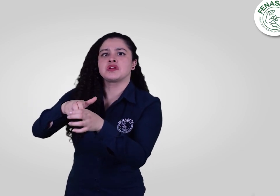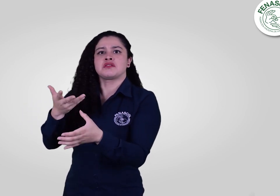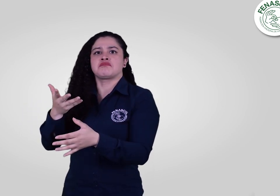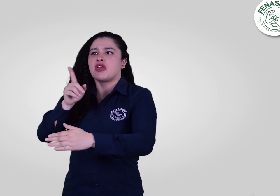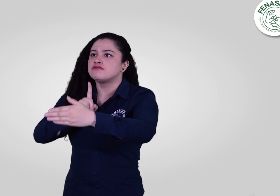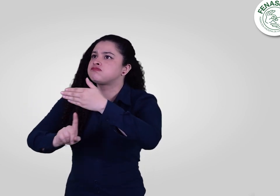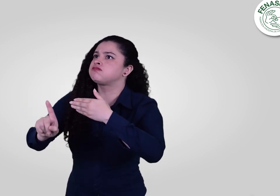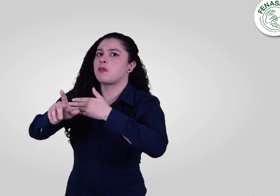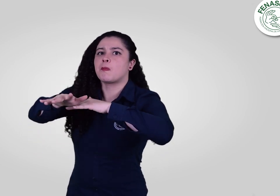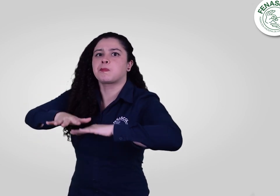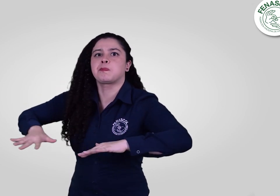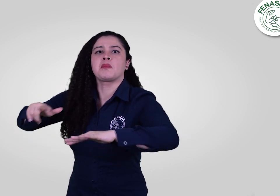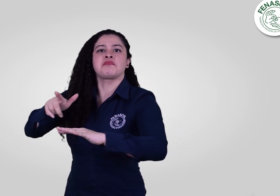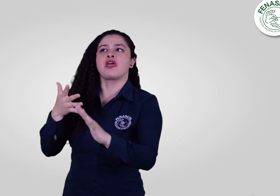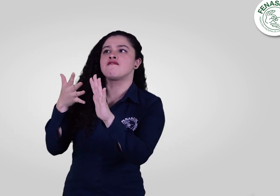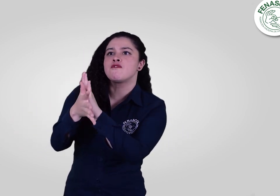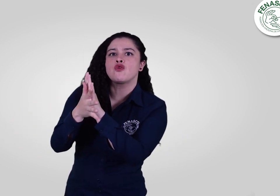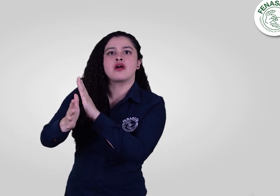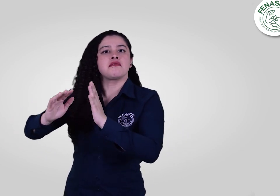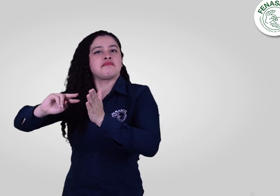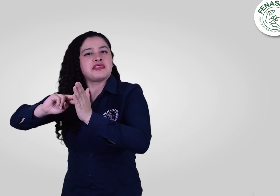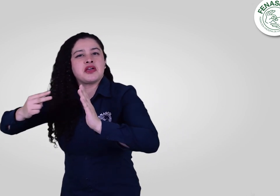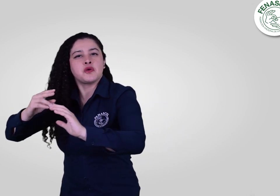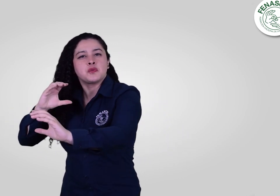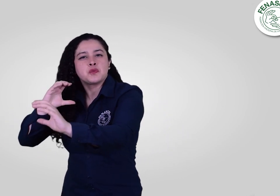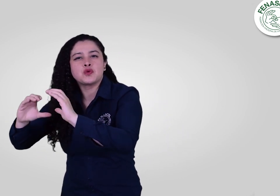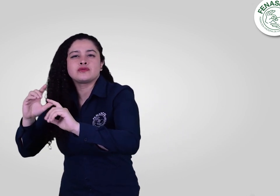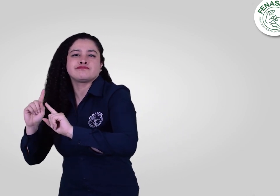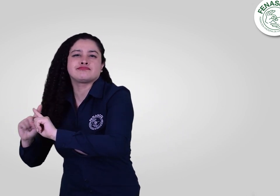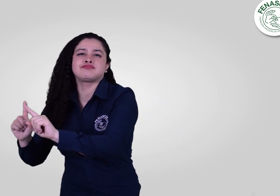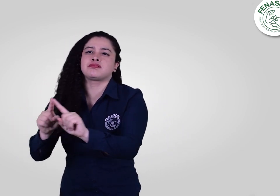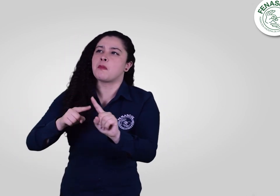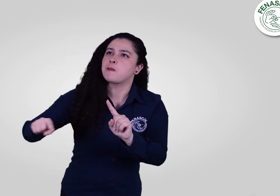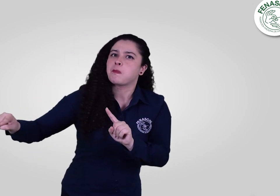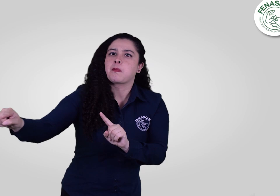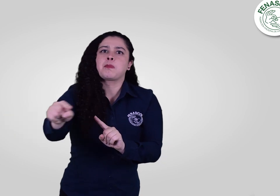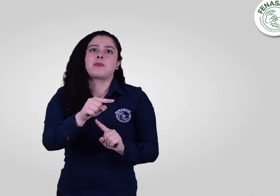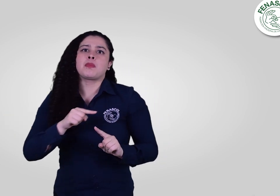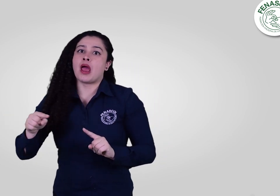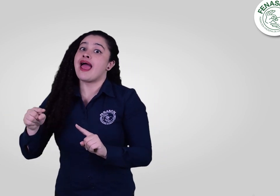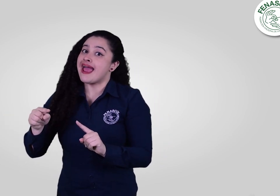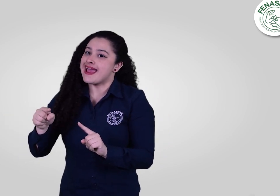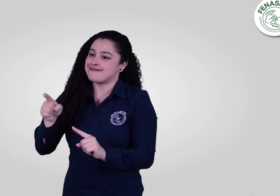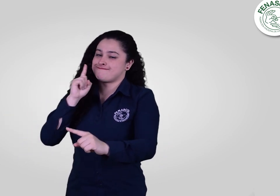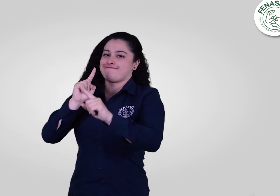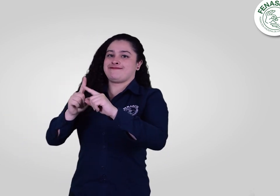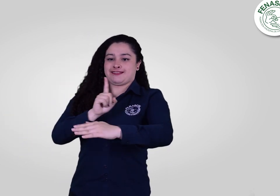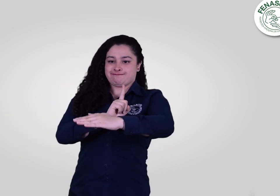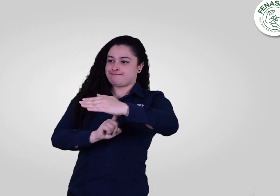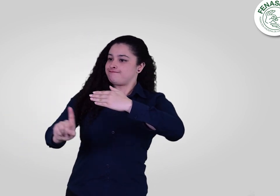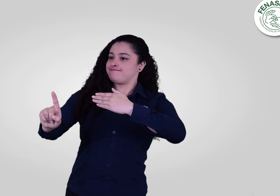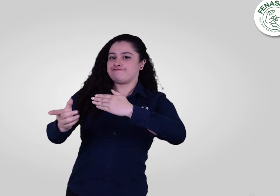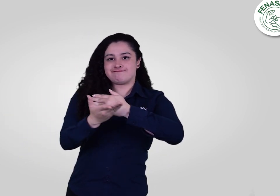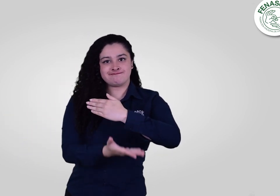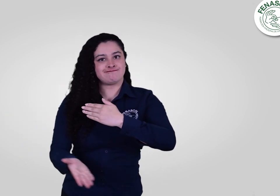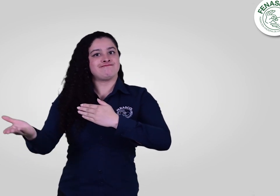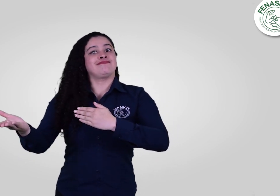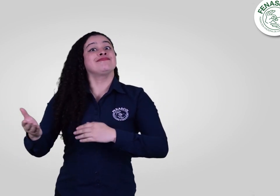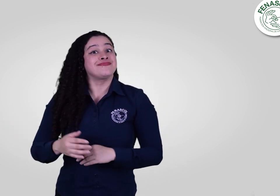a la información y a las comunicaciones incluidos los sistemas y tecnologías de la información y las comunicaciones